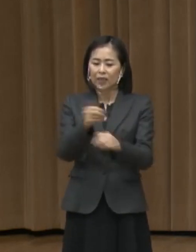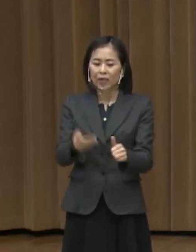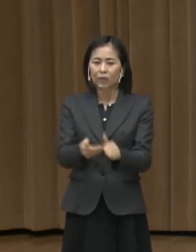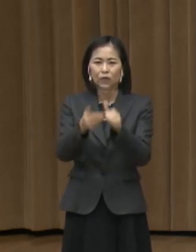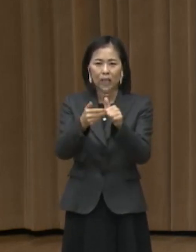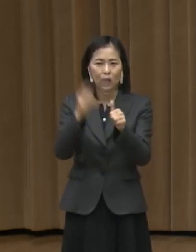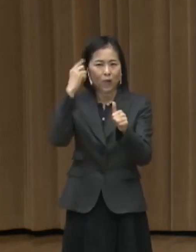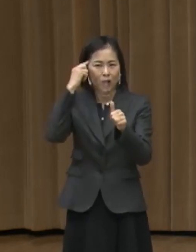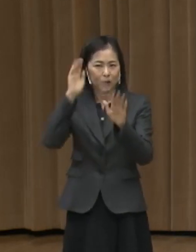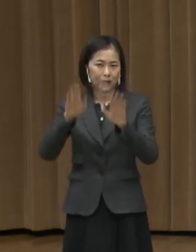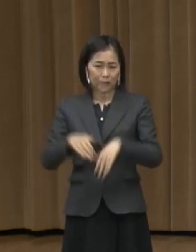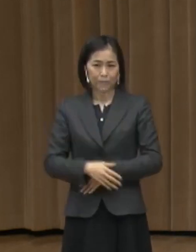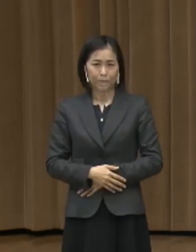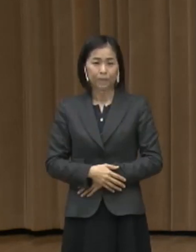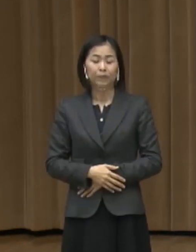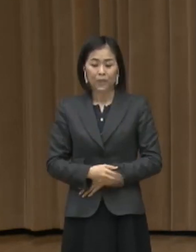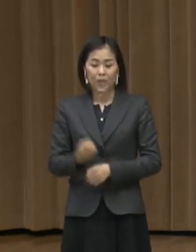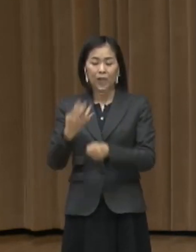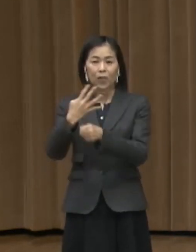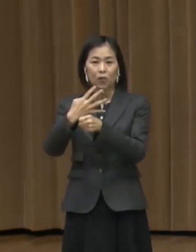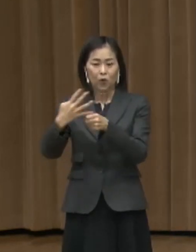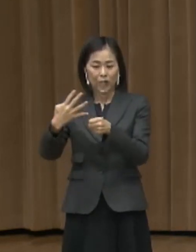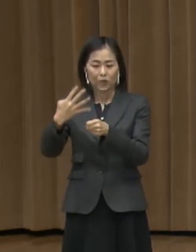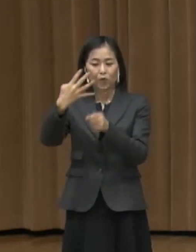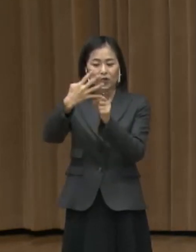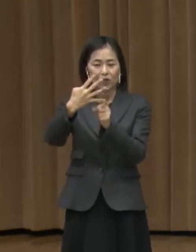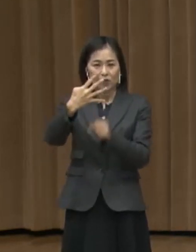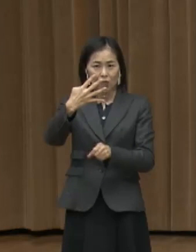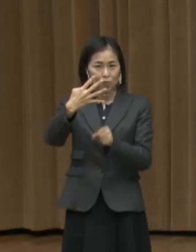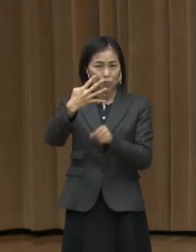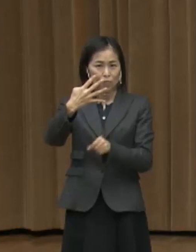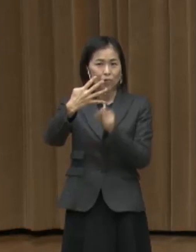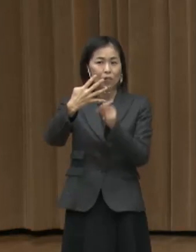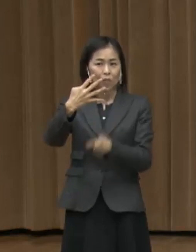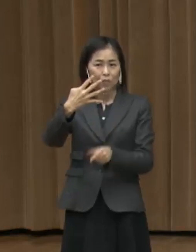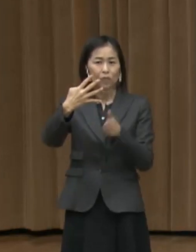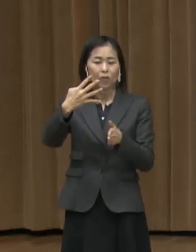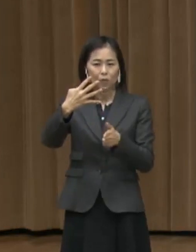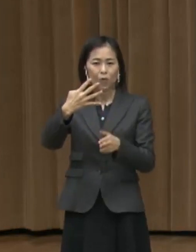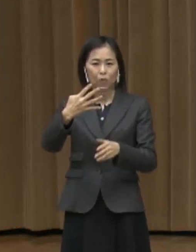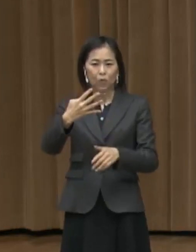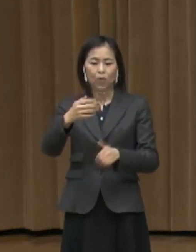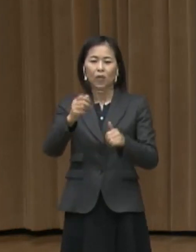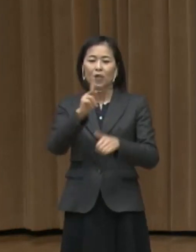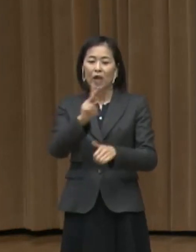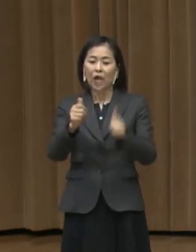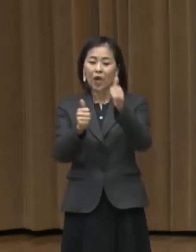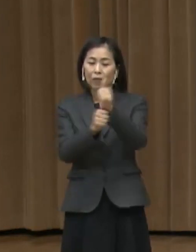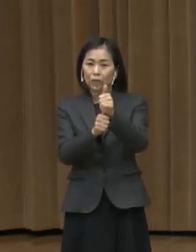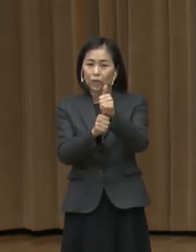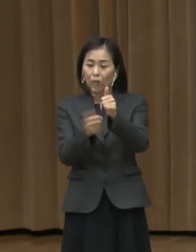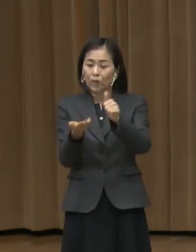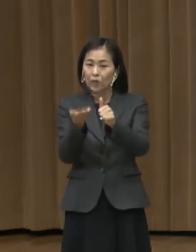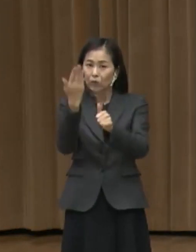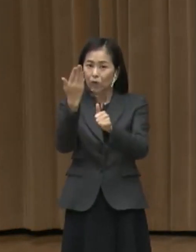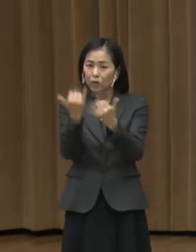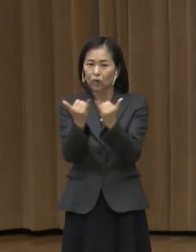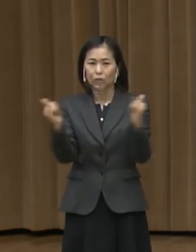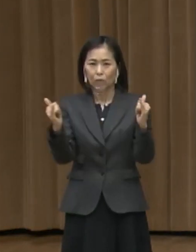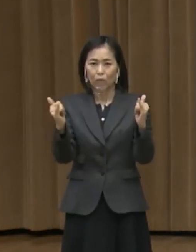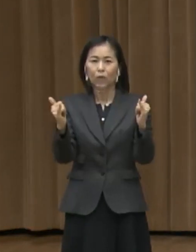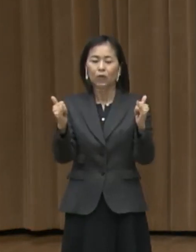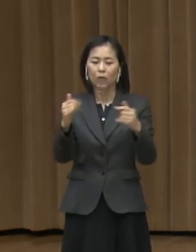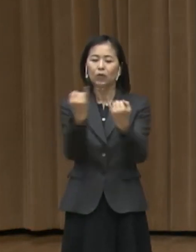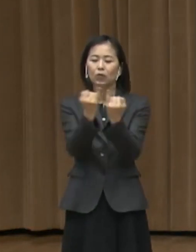。結果、令和4年4月時点での副課長級以上の女性管理職者数は